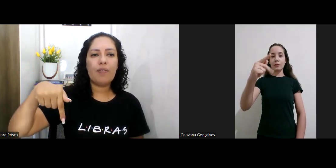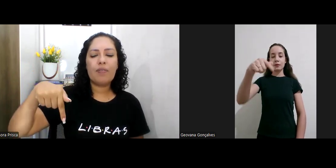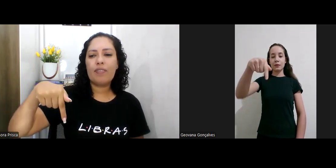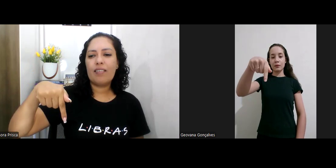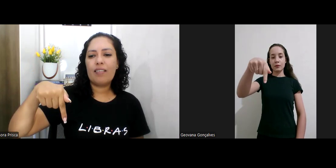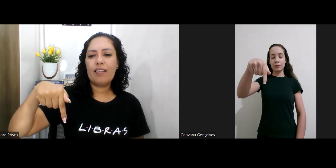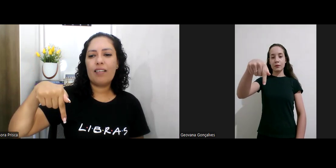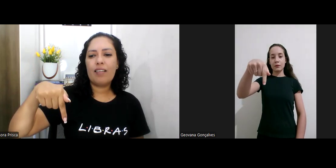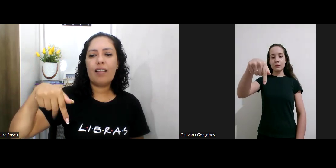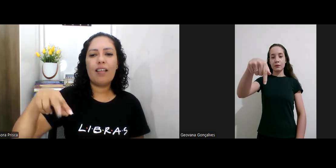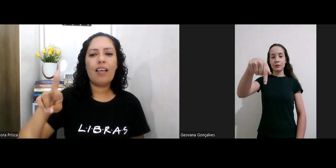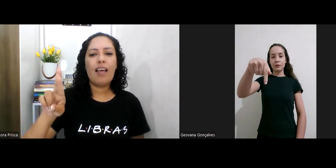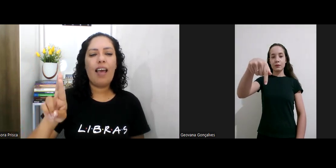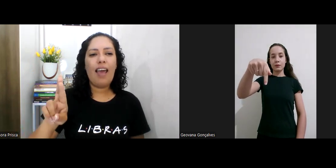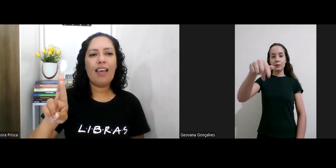Q,